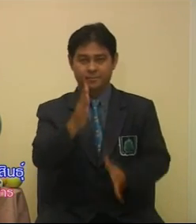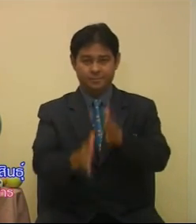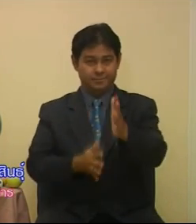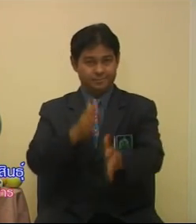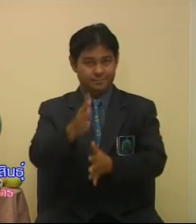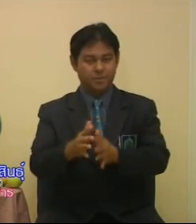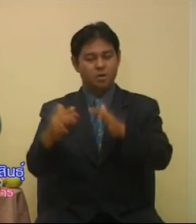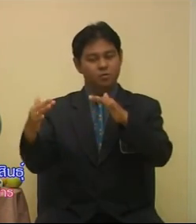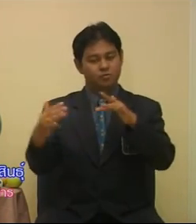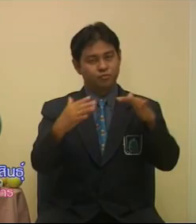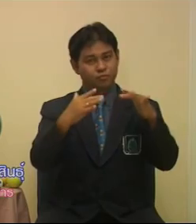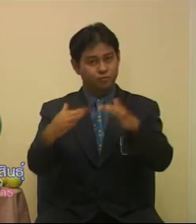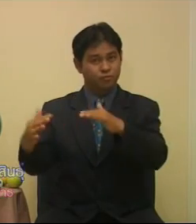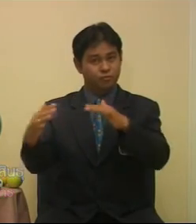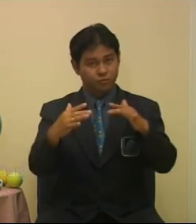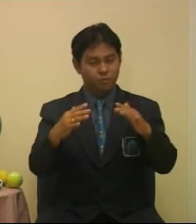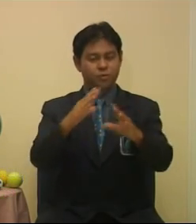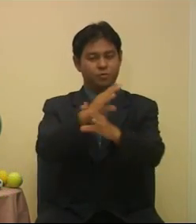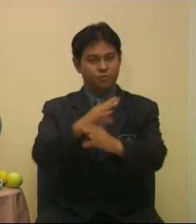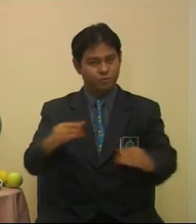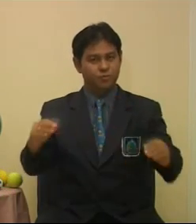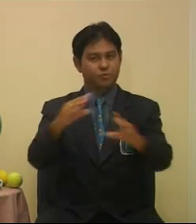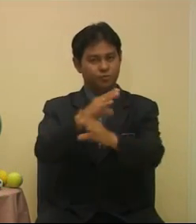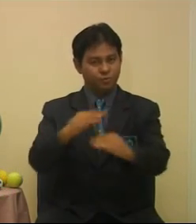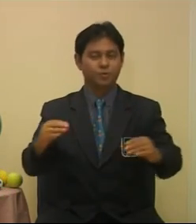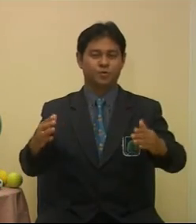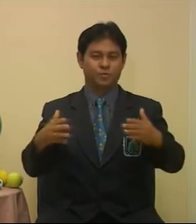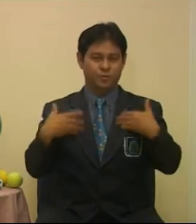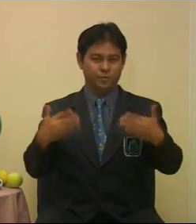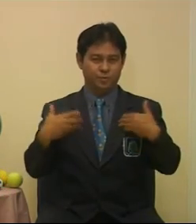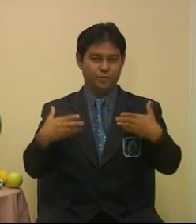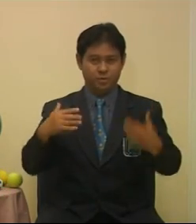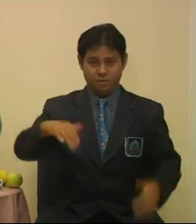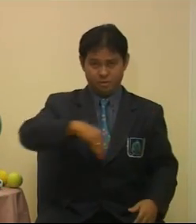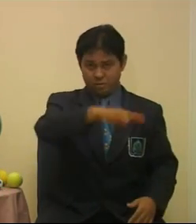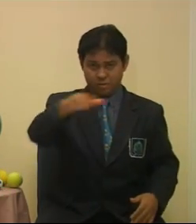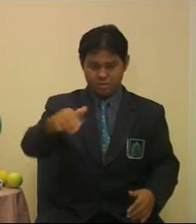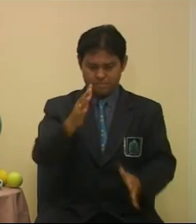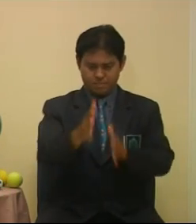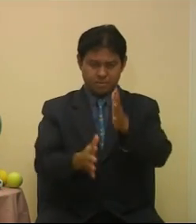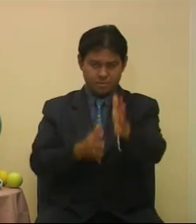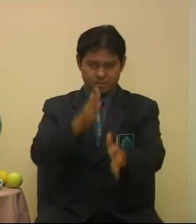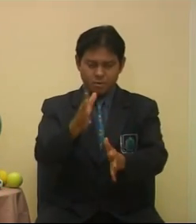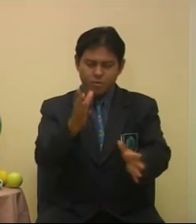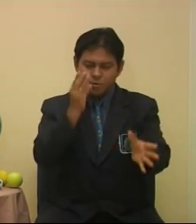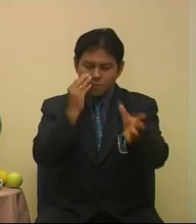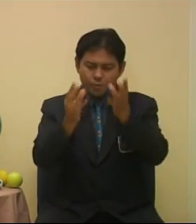การได้ยินควรหมั่นฝึกฝนภาษามือเพื่อใช้สื่อสารพูดคุยกับคนหูหนวกได้อย่างสนุกสนานหากท่านฝึกฝน